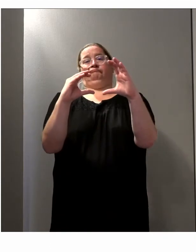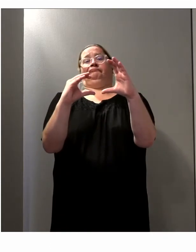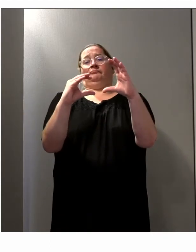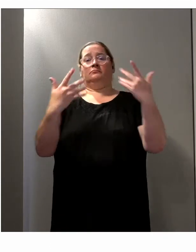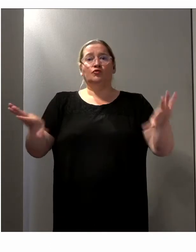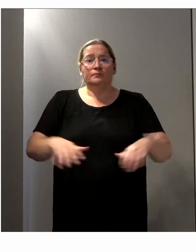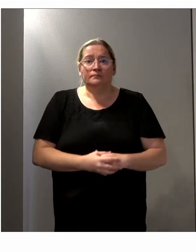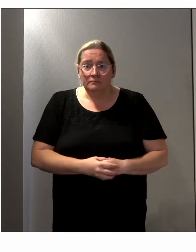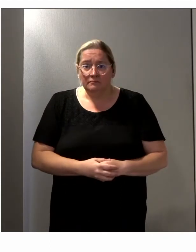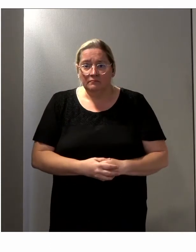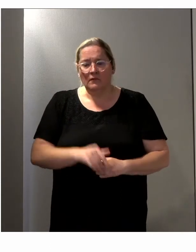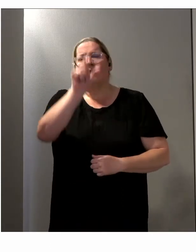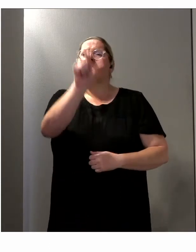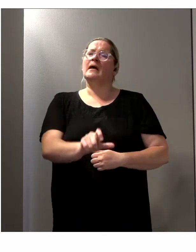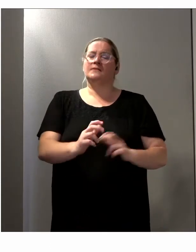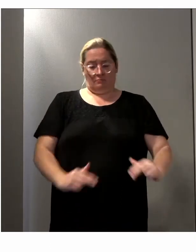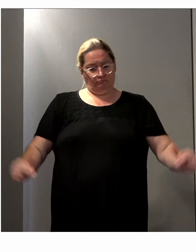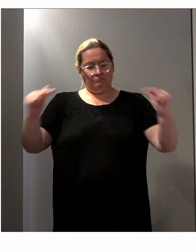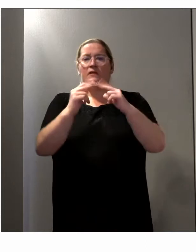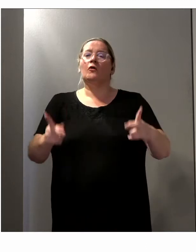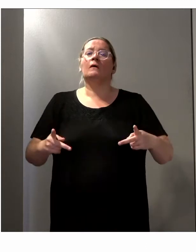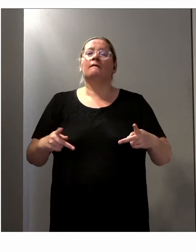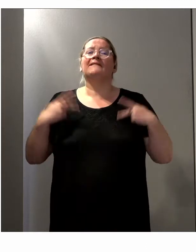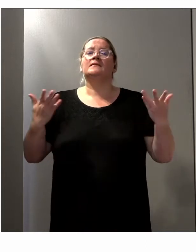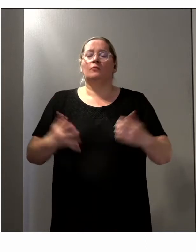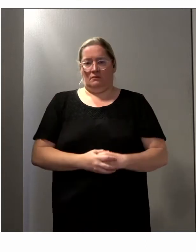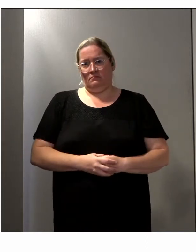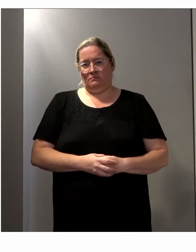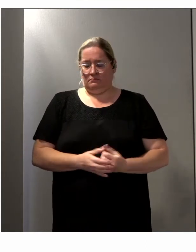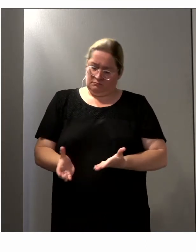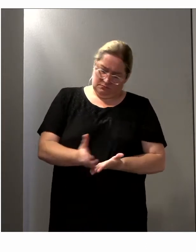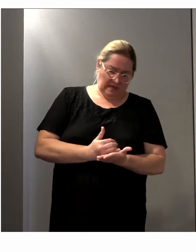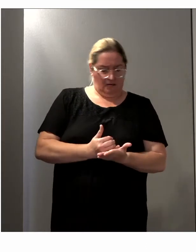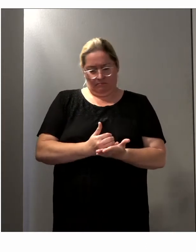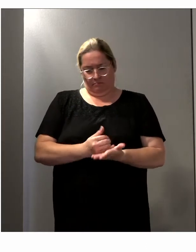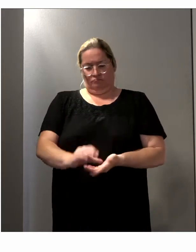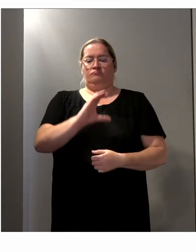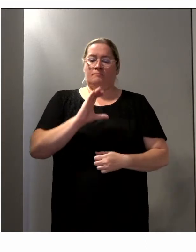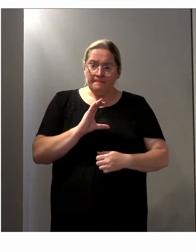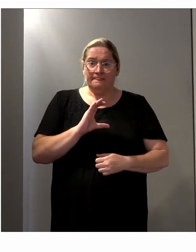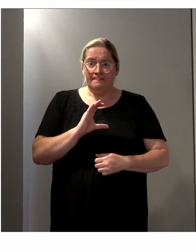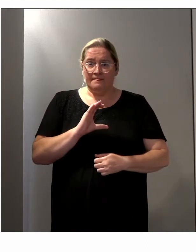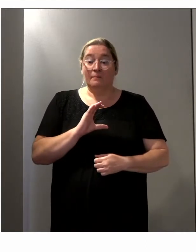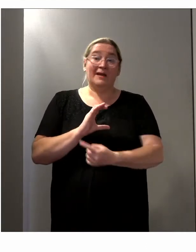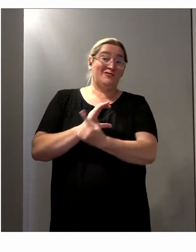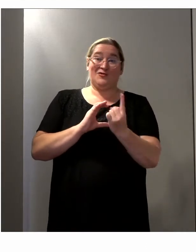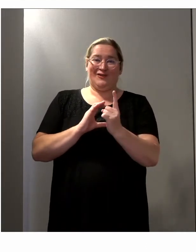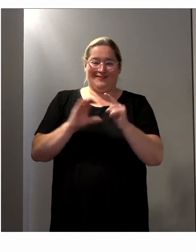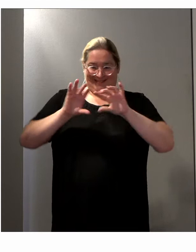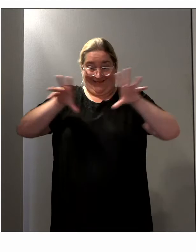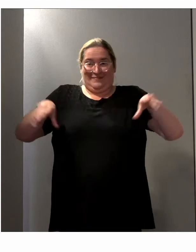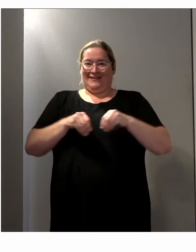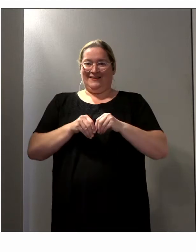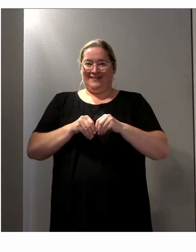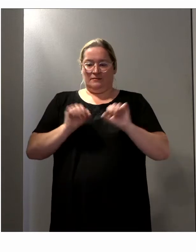Donc le niveau de vie d'une personne, c'est son revenu, mais cette personne est située au sein du ménage à laquelle elle